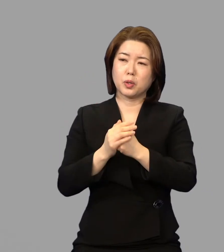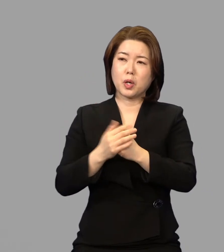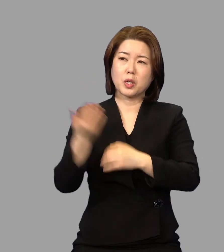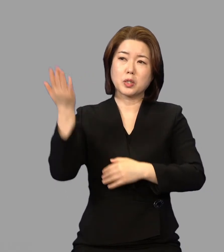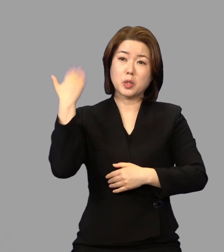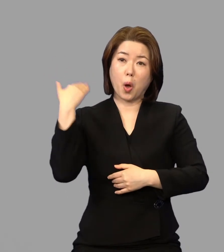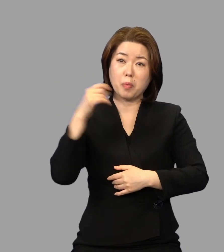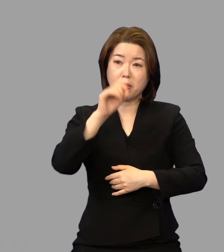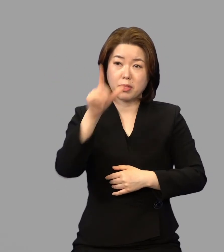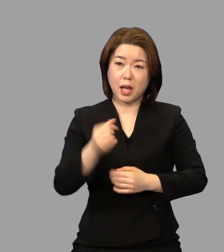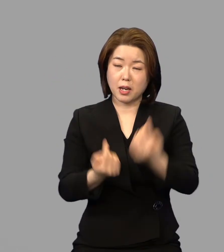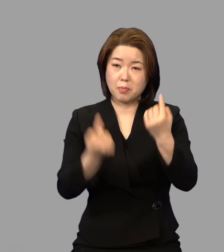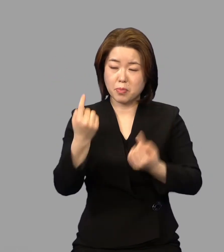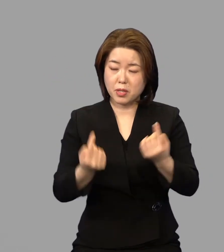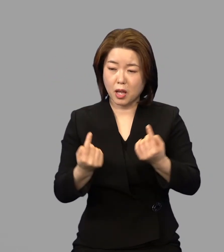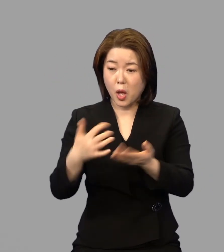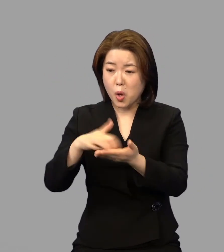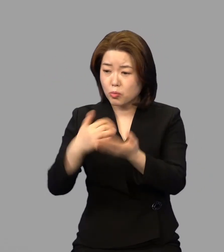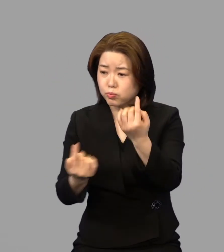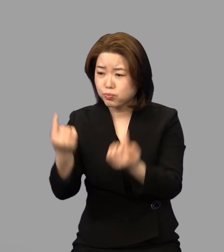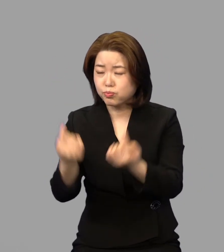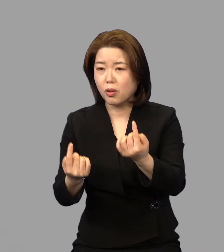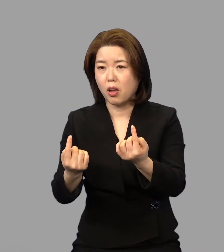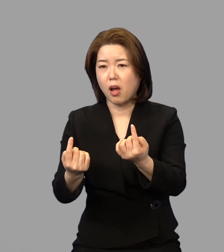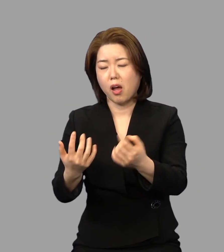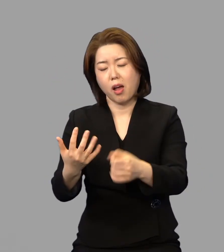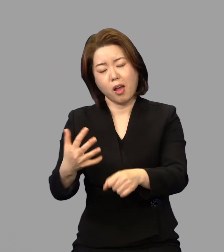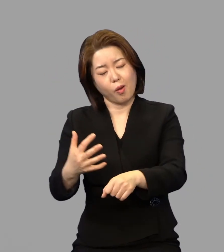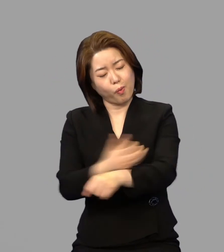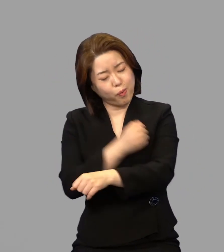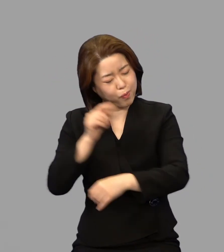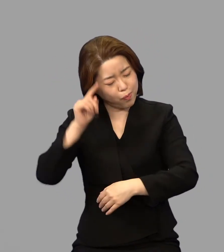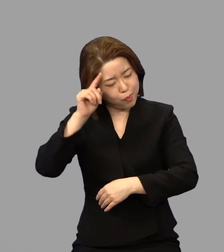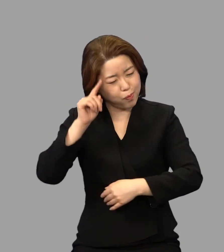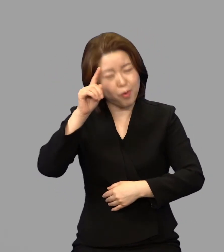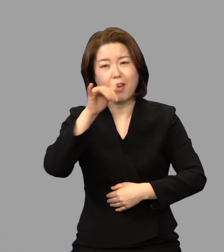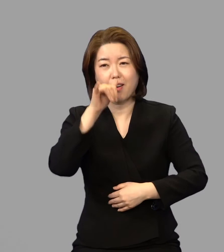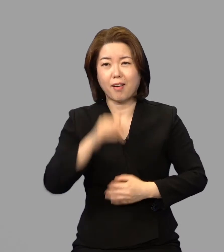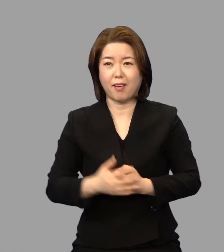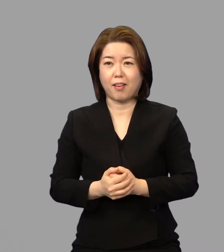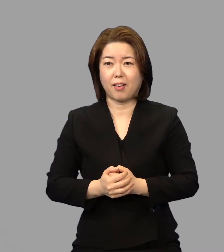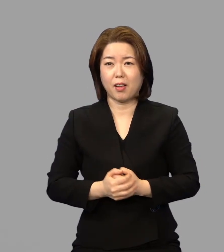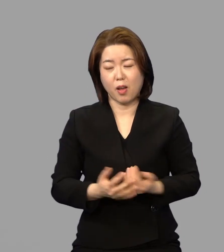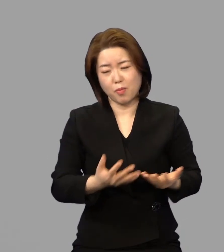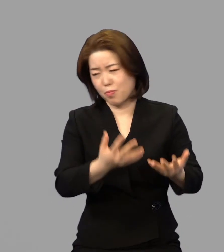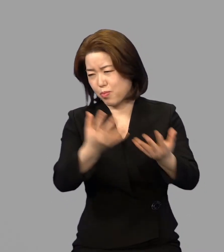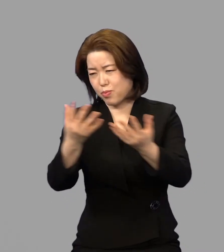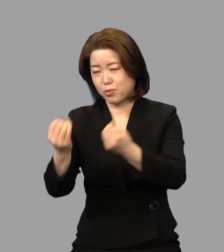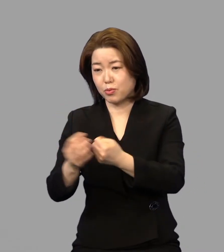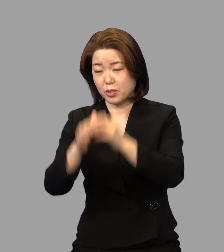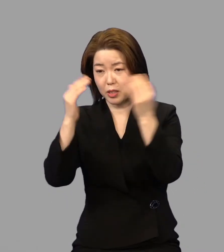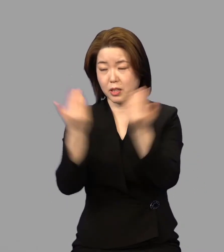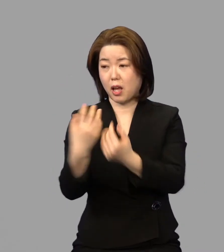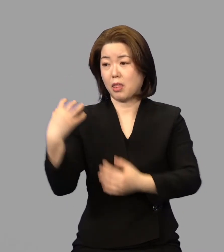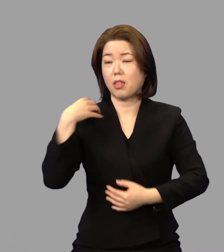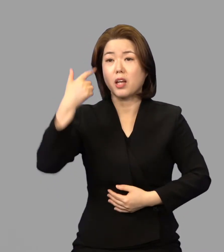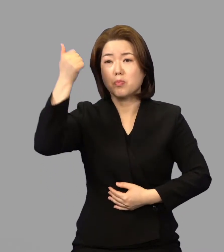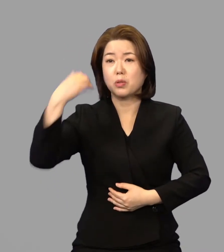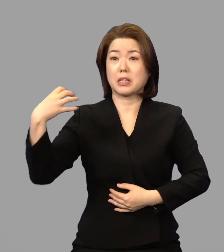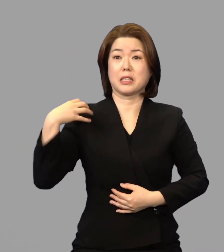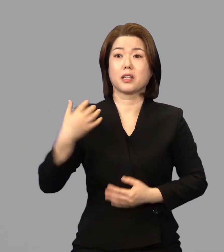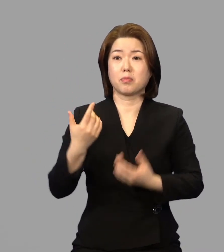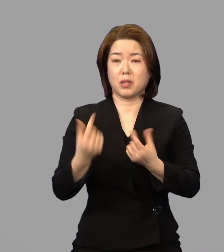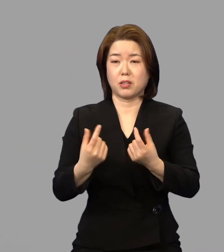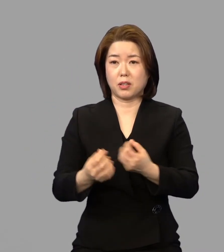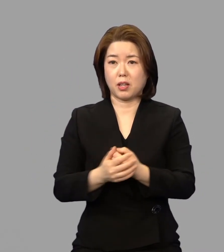비해서 이게 엄청난 스트레스로 다가오는 거예요. 모든 것이 다 담임 목사 책임이에요.